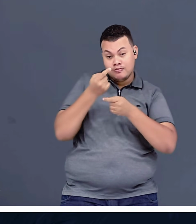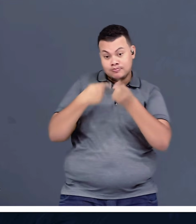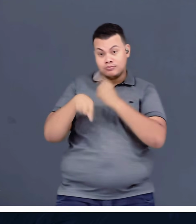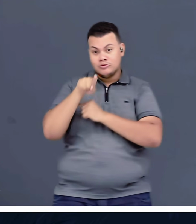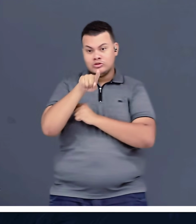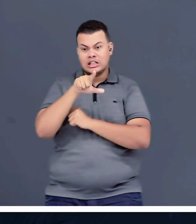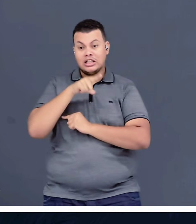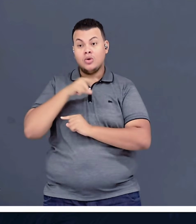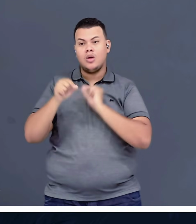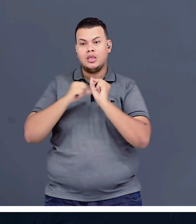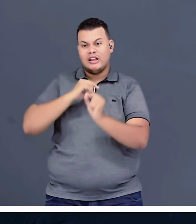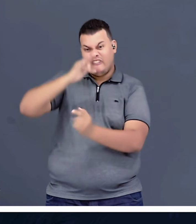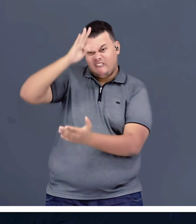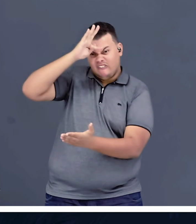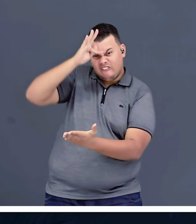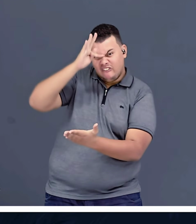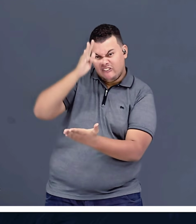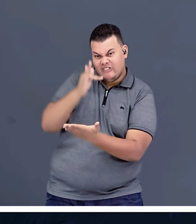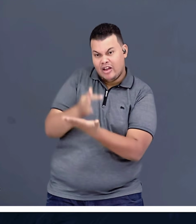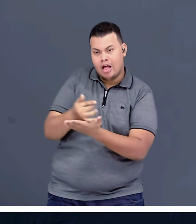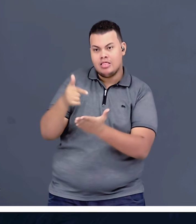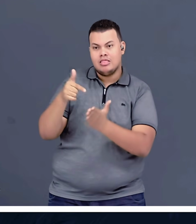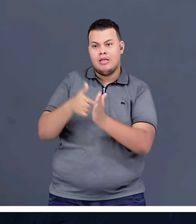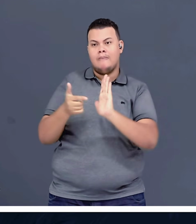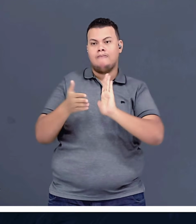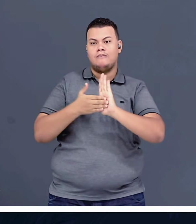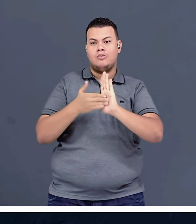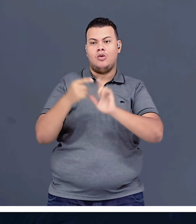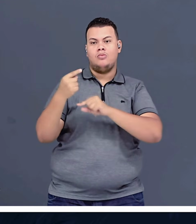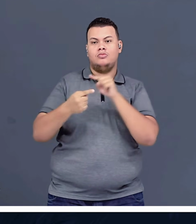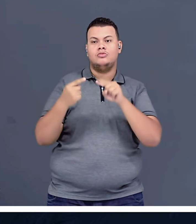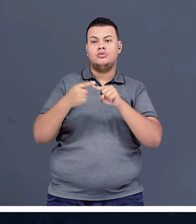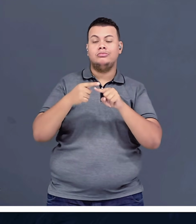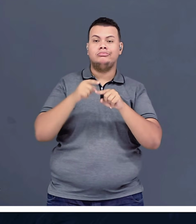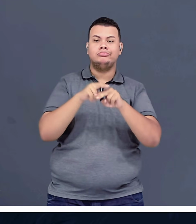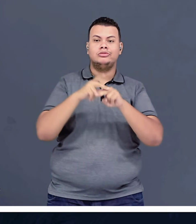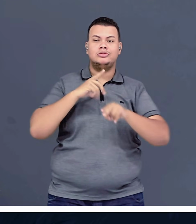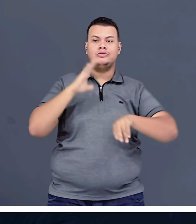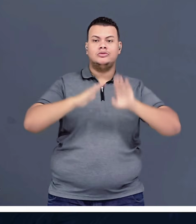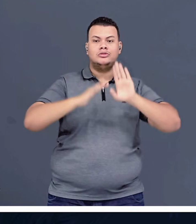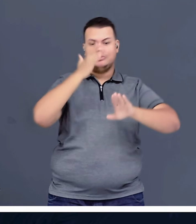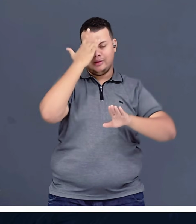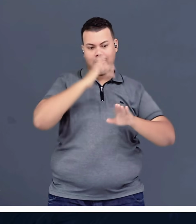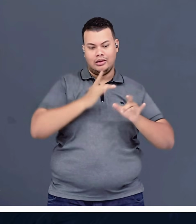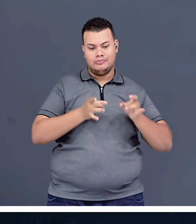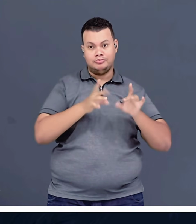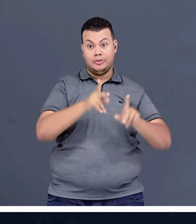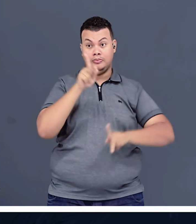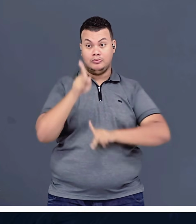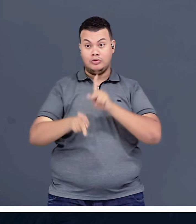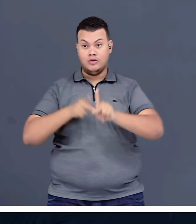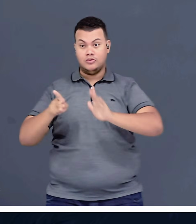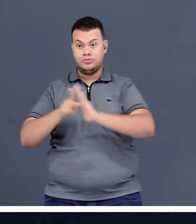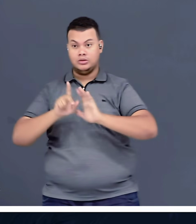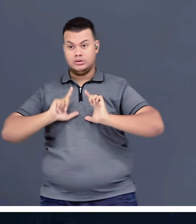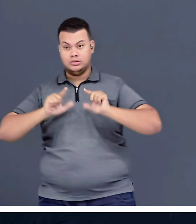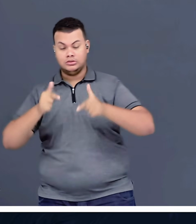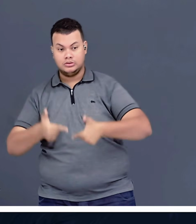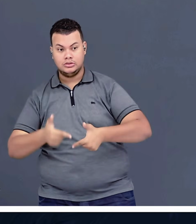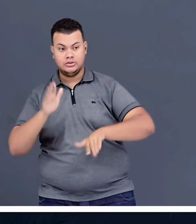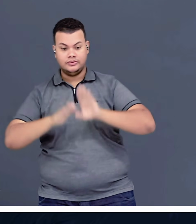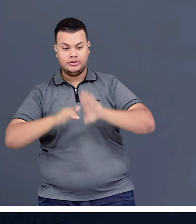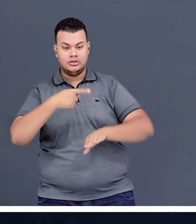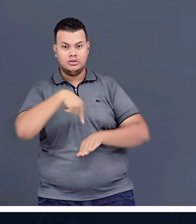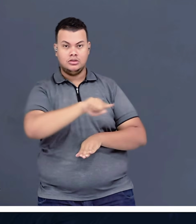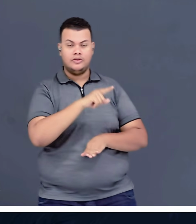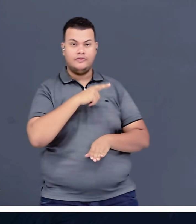se mantém fiel ao propósito. Por isso que tem muita gente que desiste, entendeu? O povo de Israel, quando o faraó